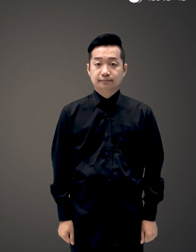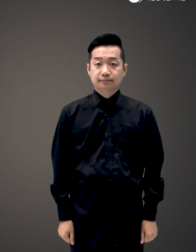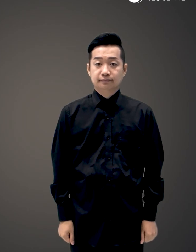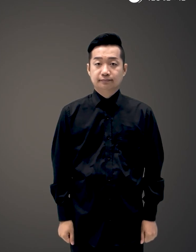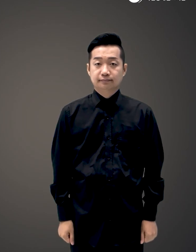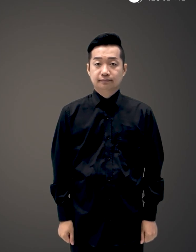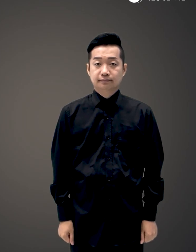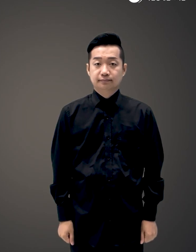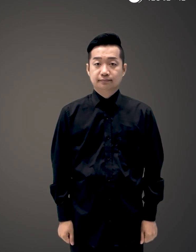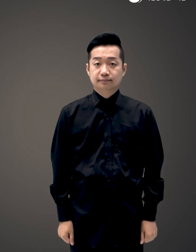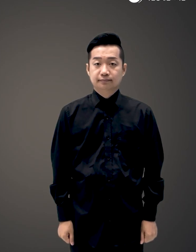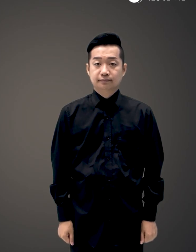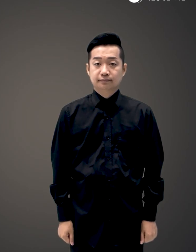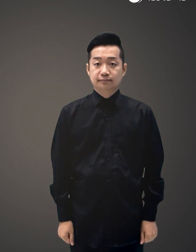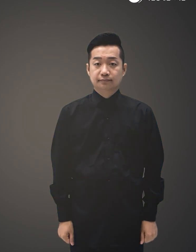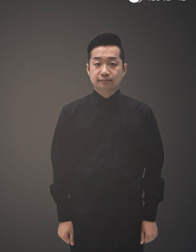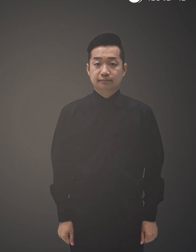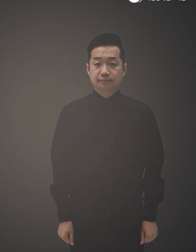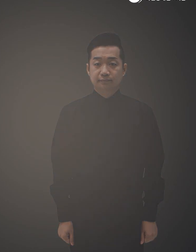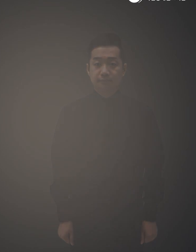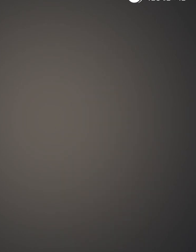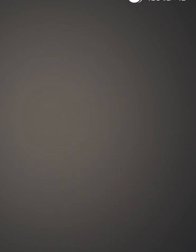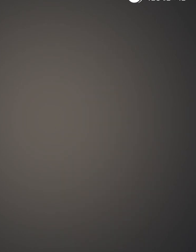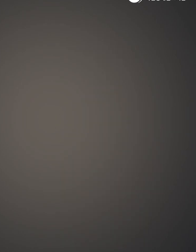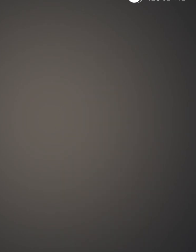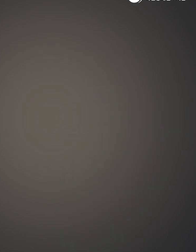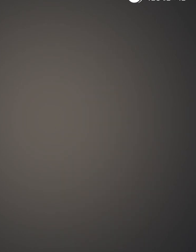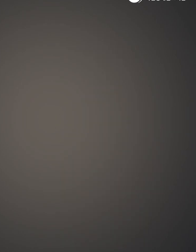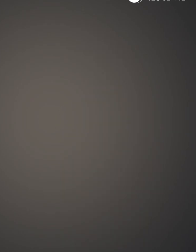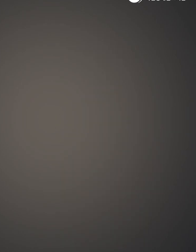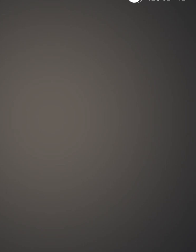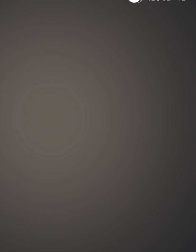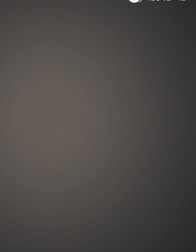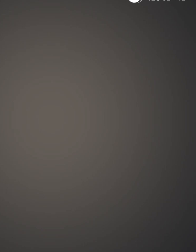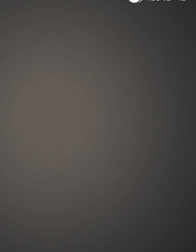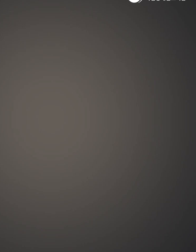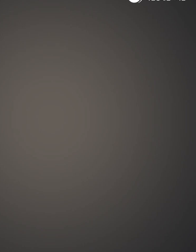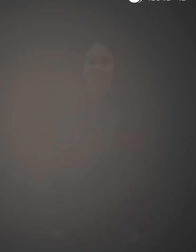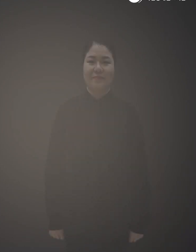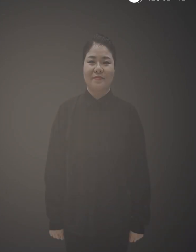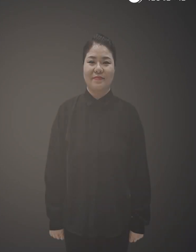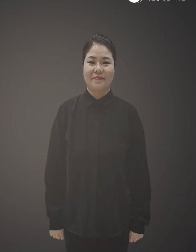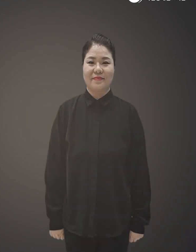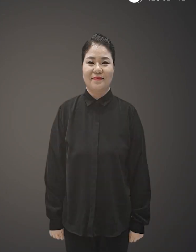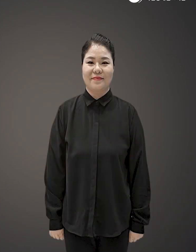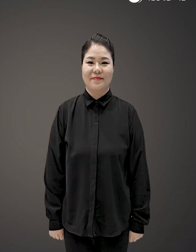미우라 겐타, 반려견 라이프 카운슬러. 출판사, 라이팅하우스.